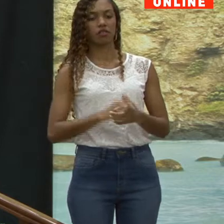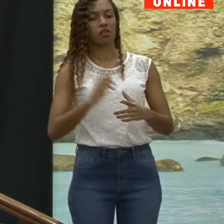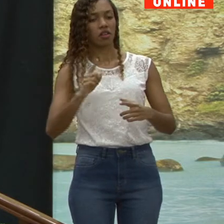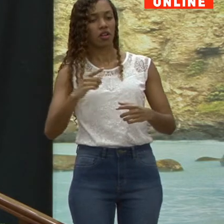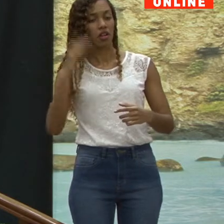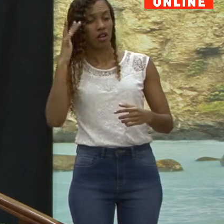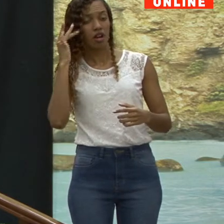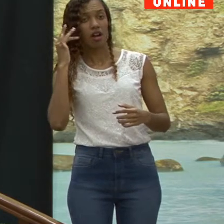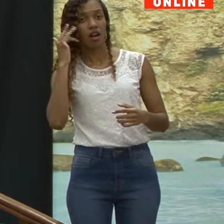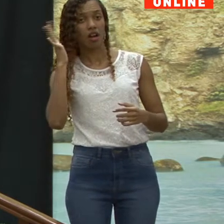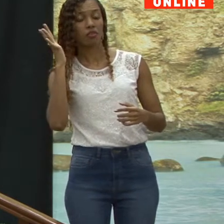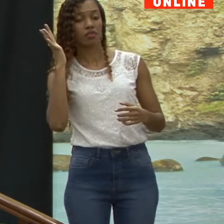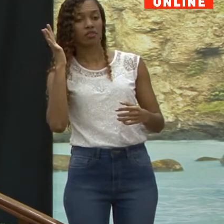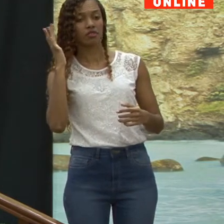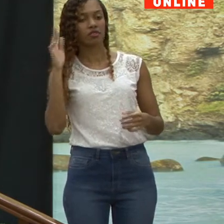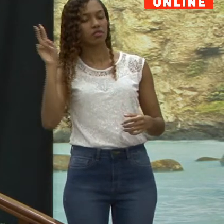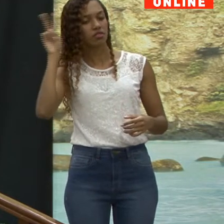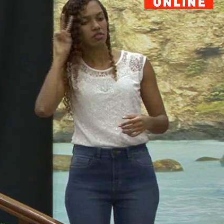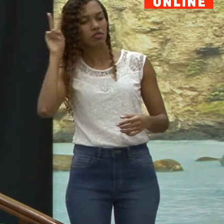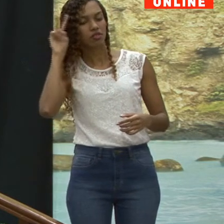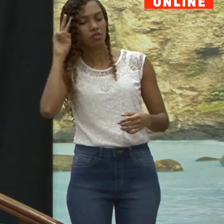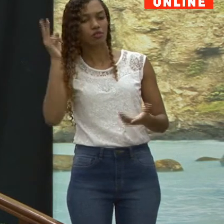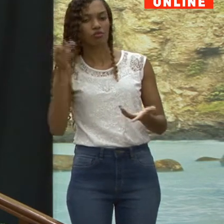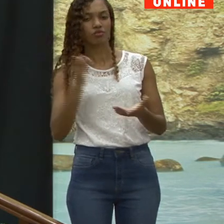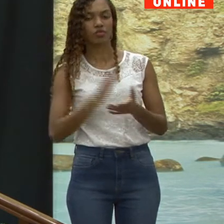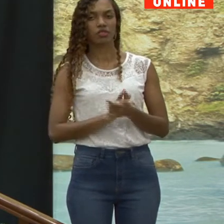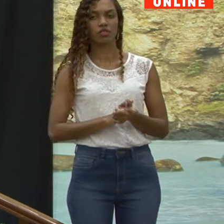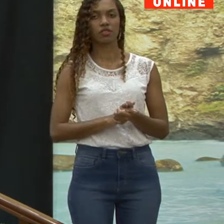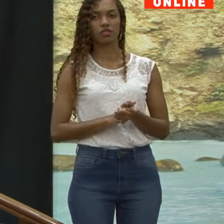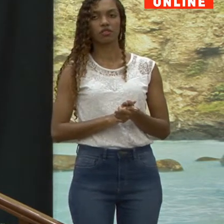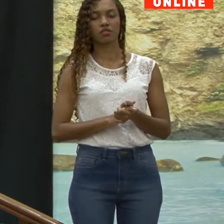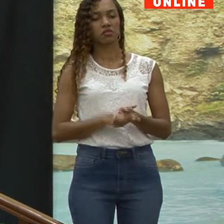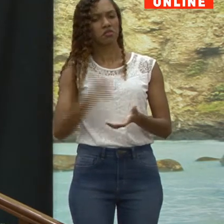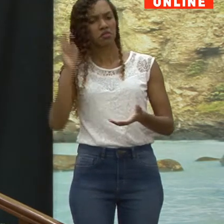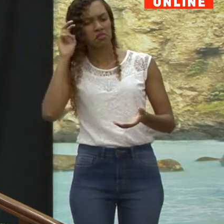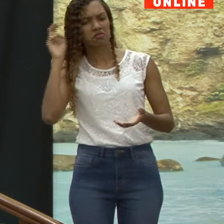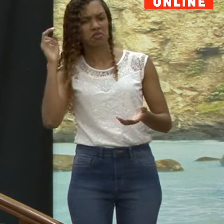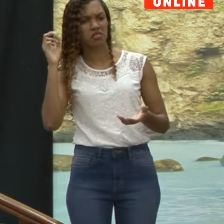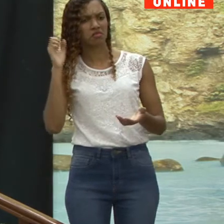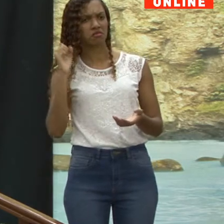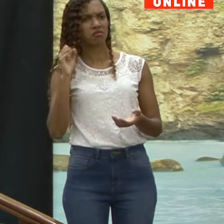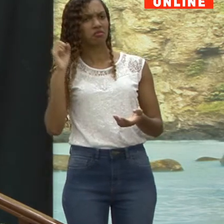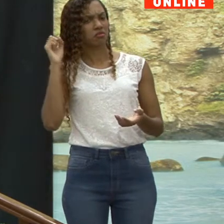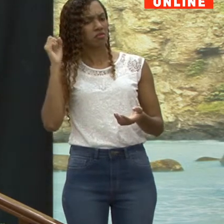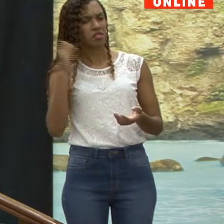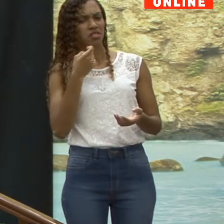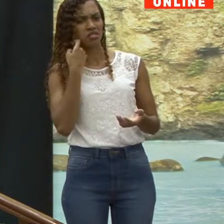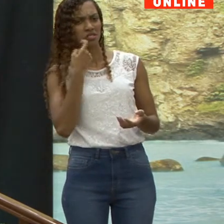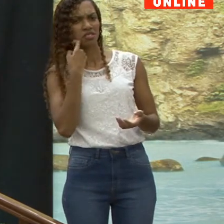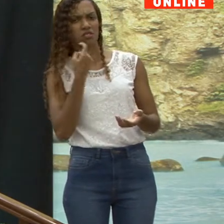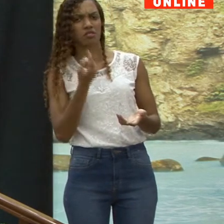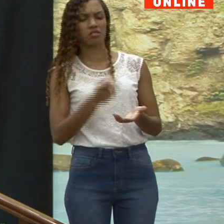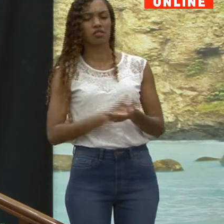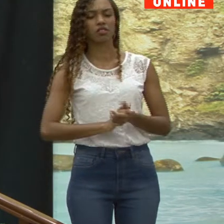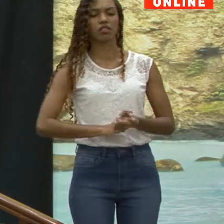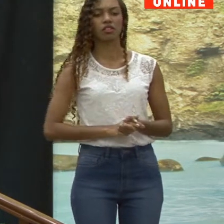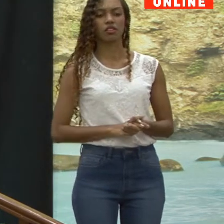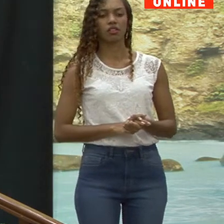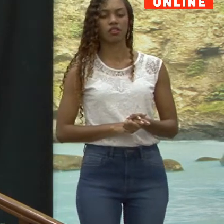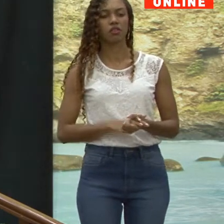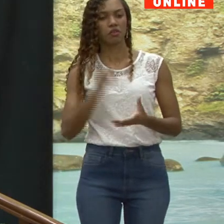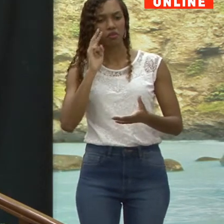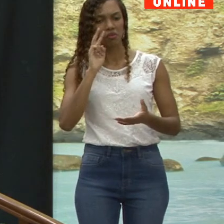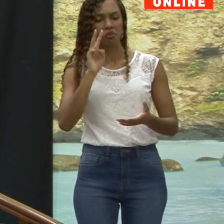na quarta-feira eu fico, será que já é quinta ou já é sexta? Agora analise comigo, Deus